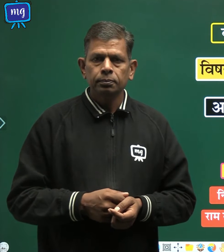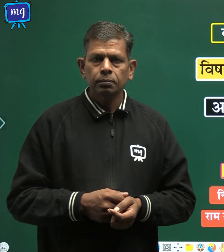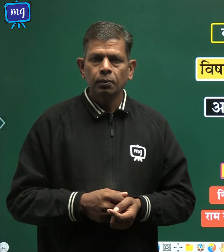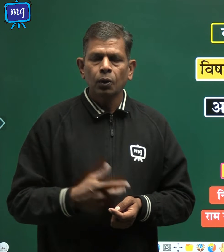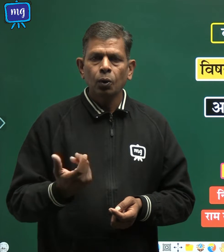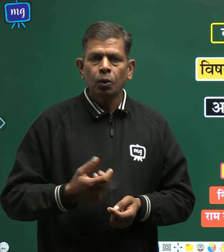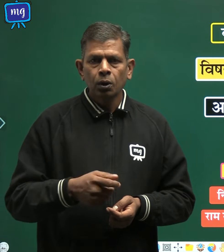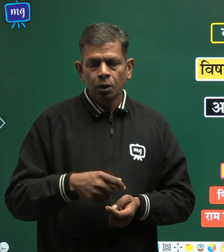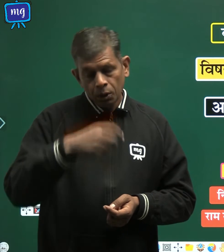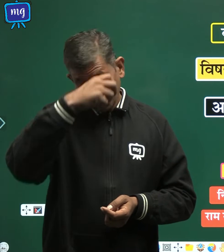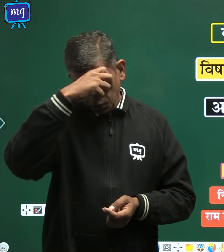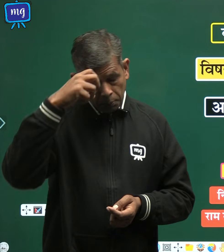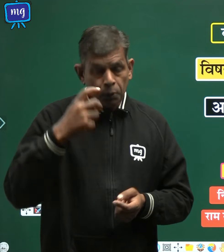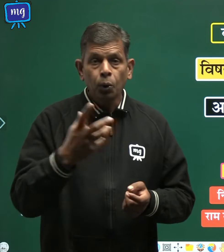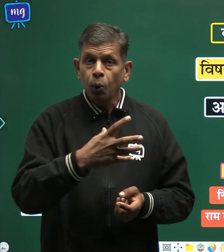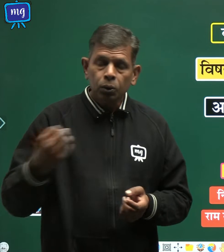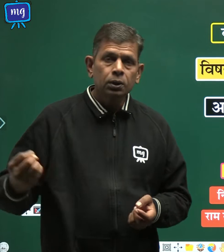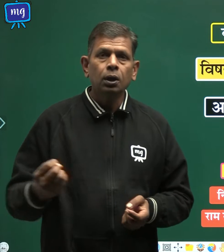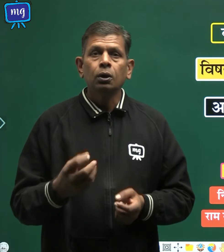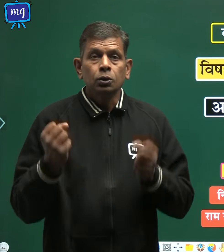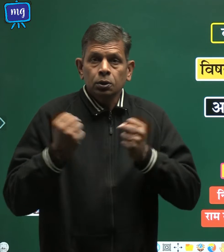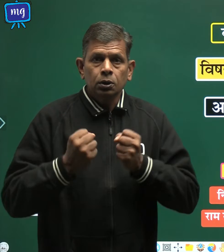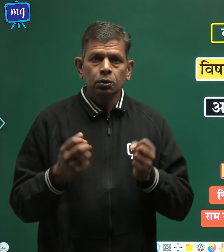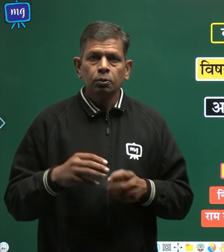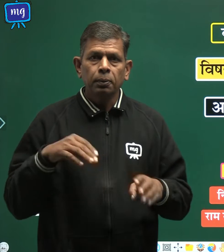और गर्मियों तथा सर्दियों में